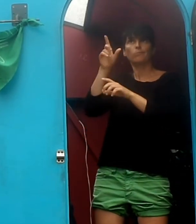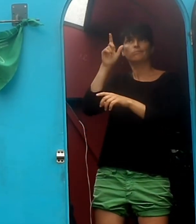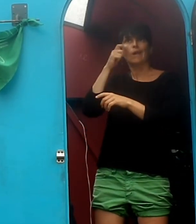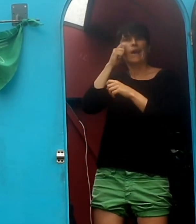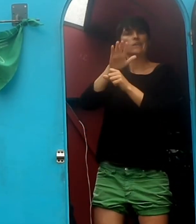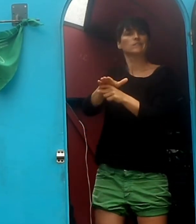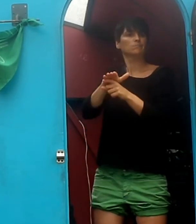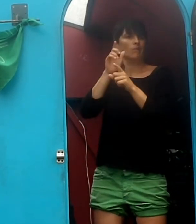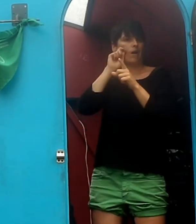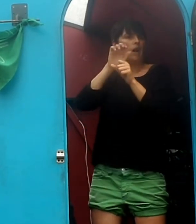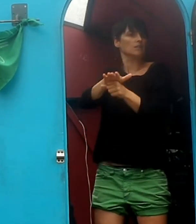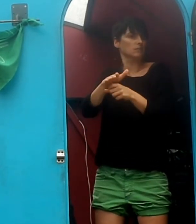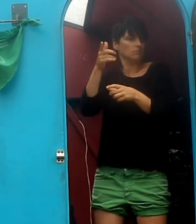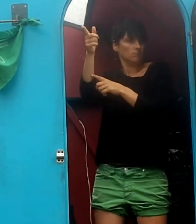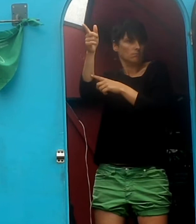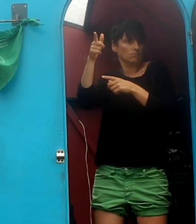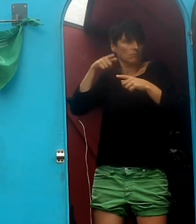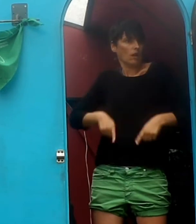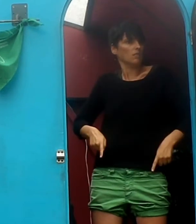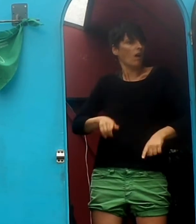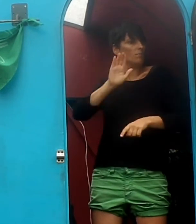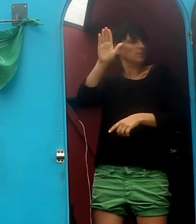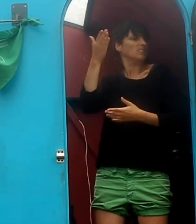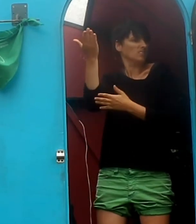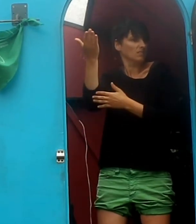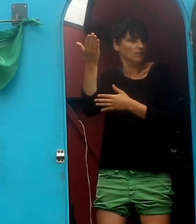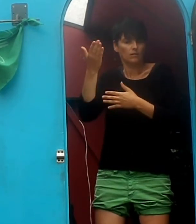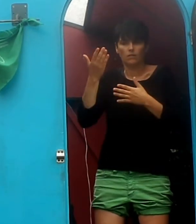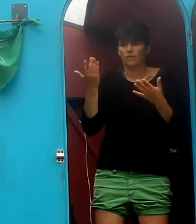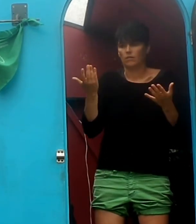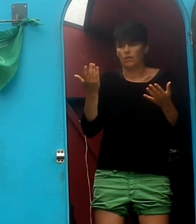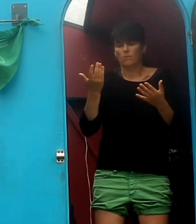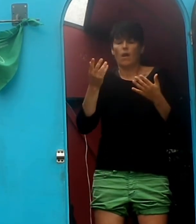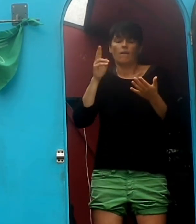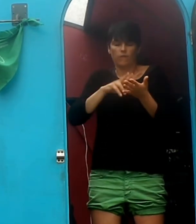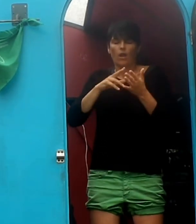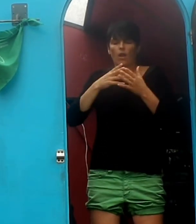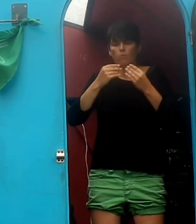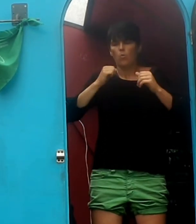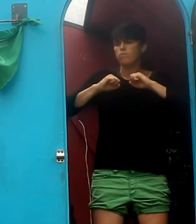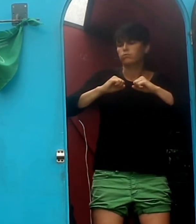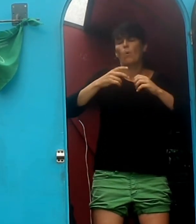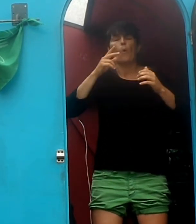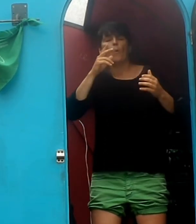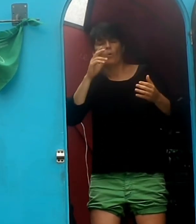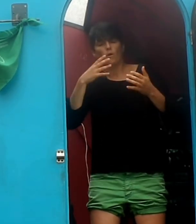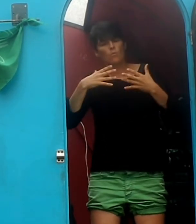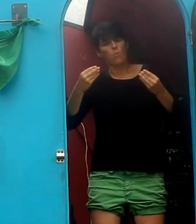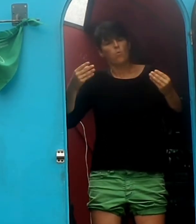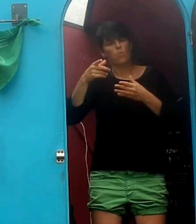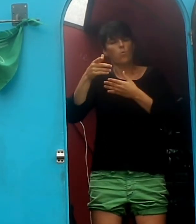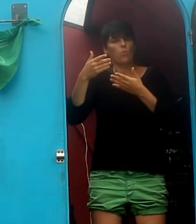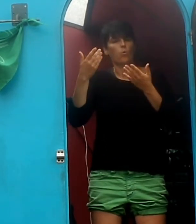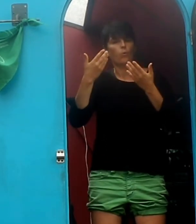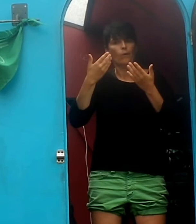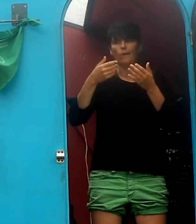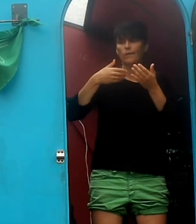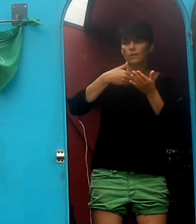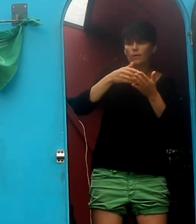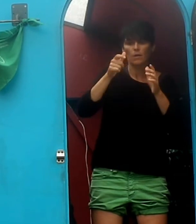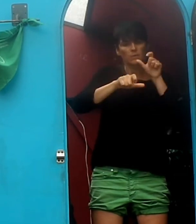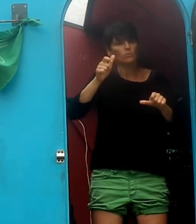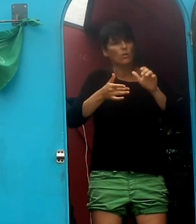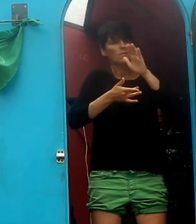d'État. Là il y a vachement en ce moment même il y a vachement de mobilisation, je sais pas s'il y a vachement de mobilisation en vrai, mais il y a